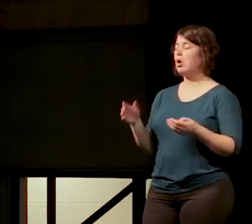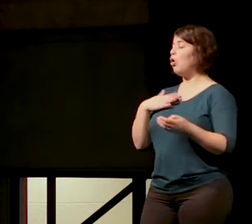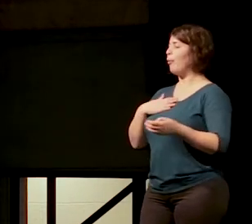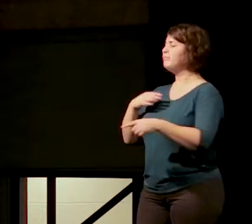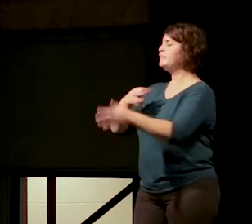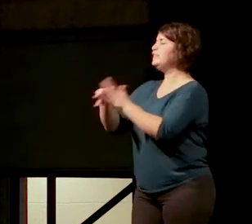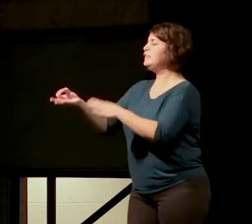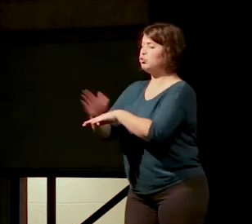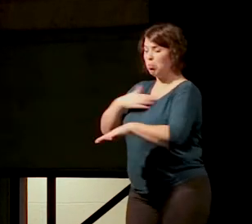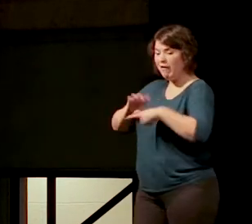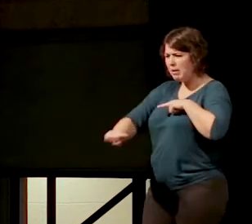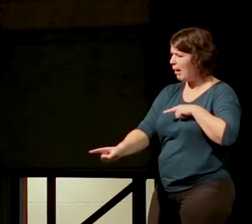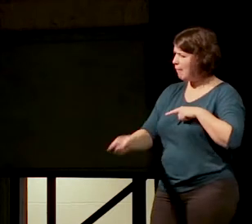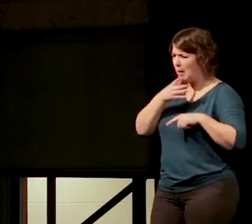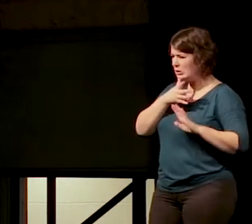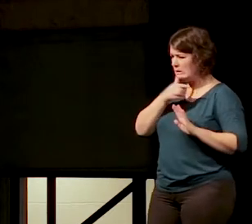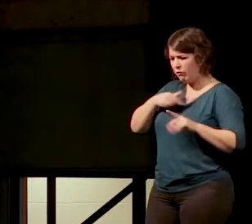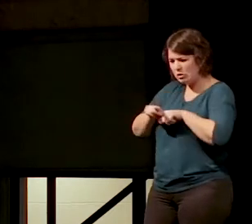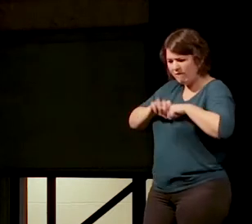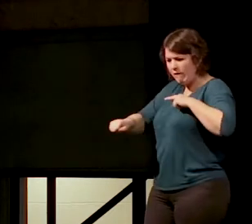mais ne faites pas ce que je fais. Il faut en sortir.